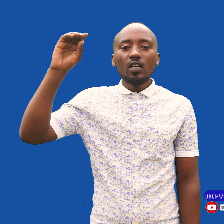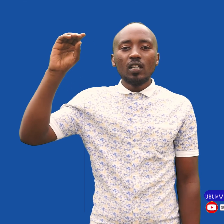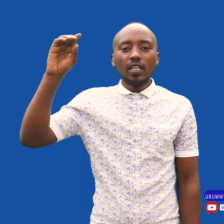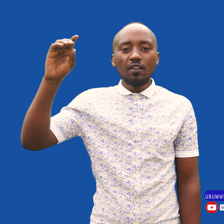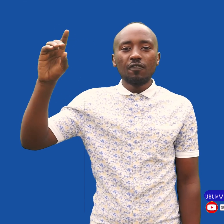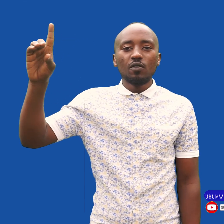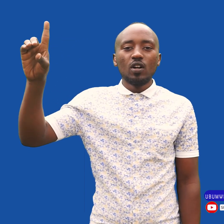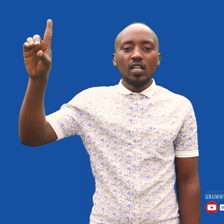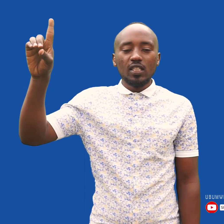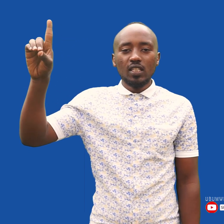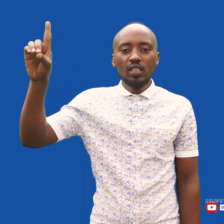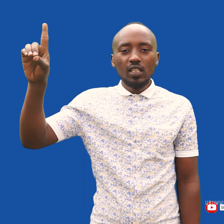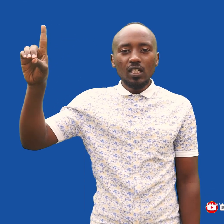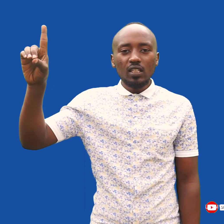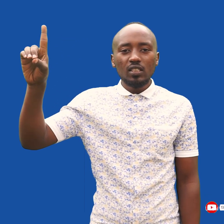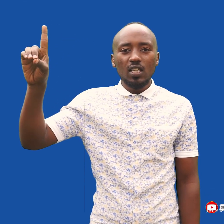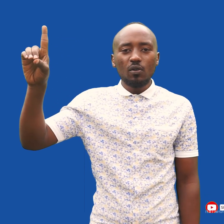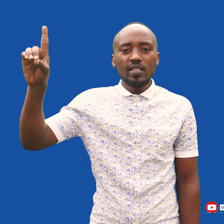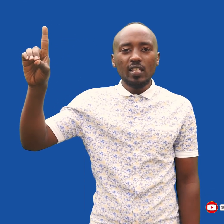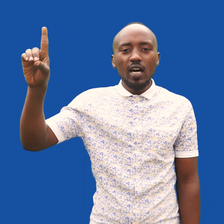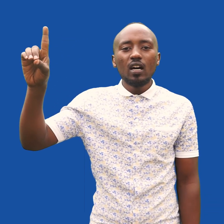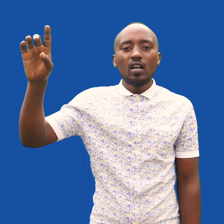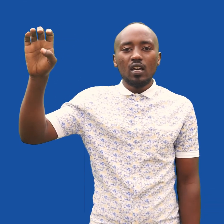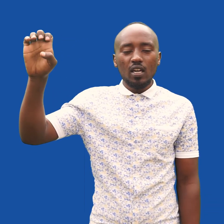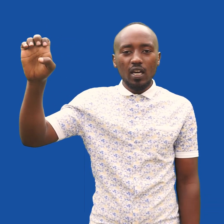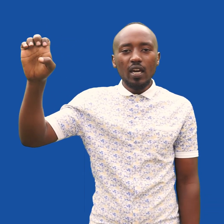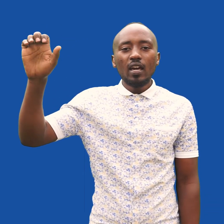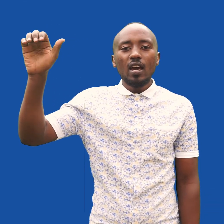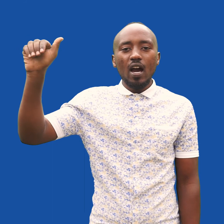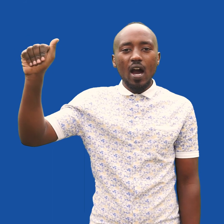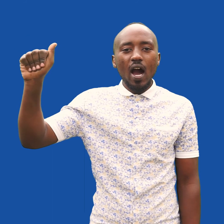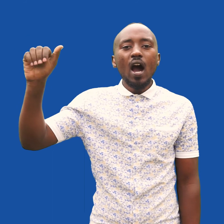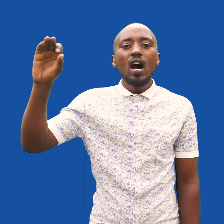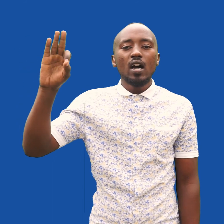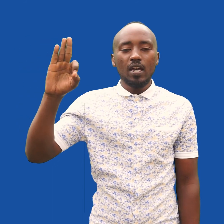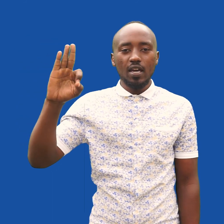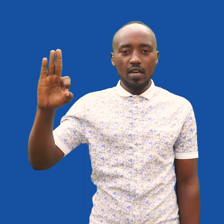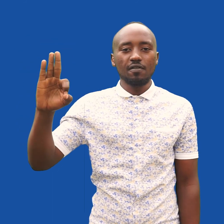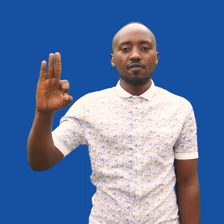Def. D, changwa, sedda, e, a, F.